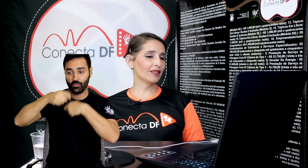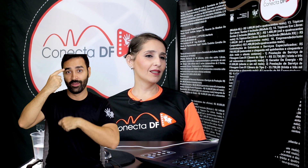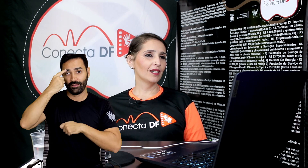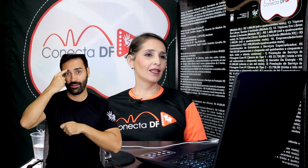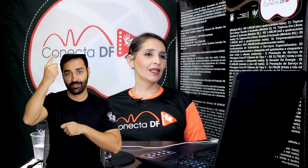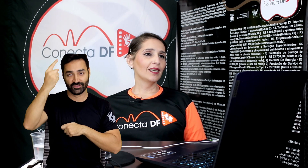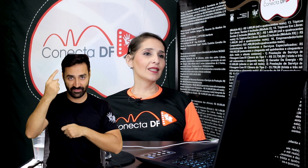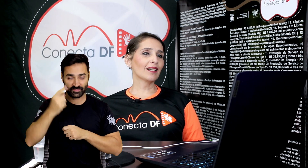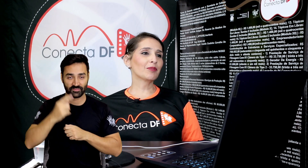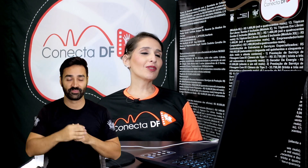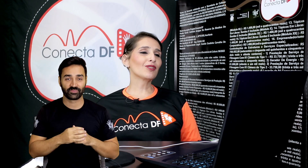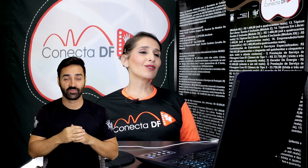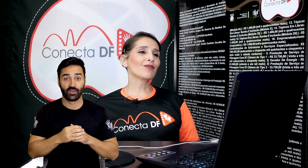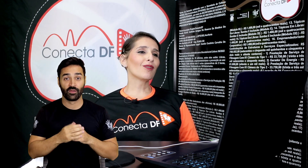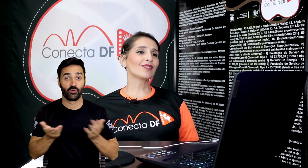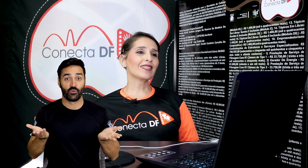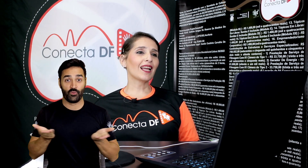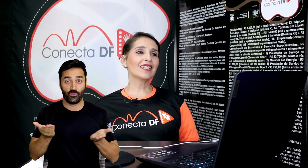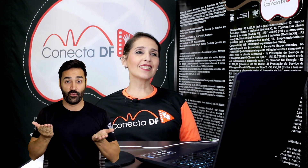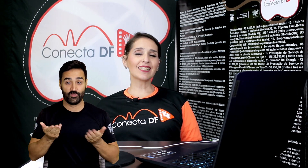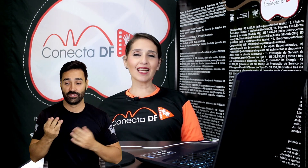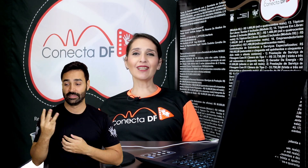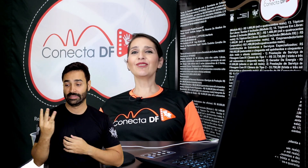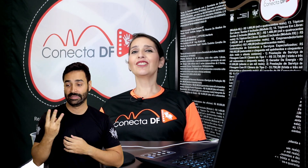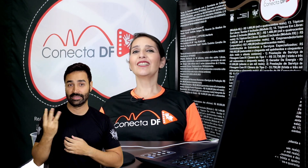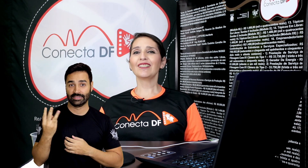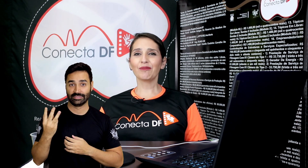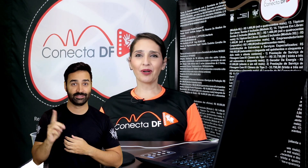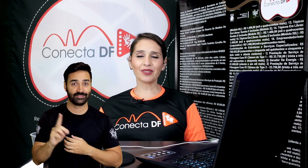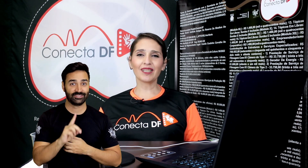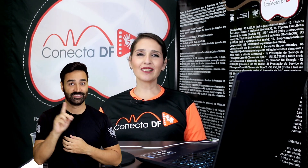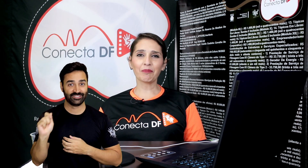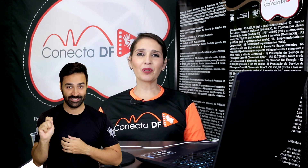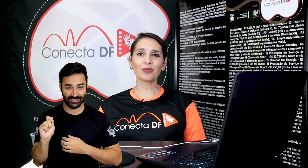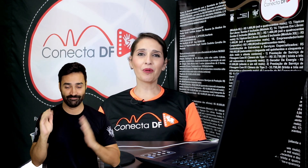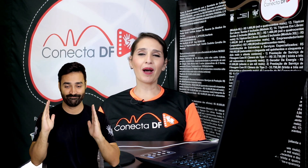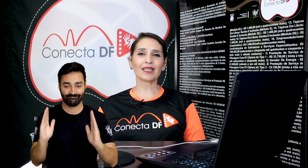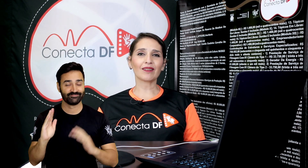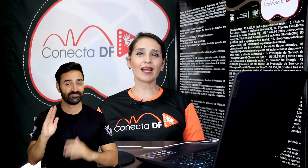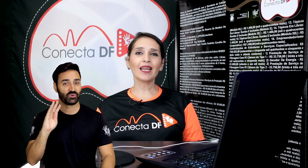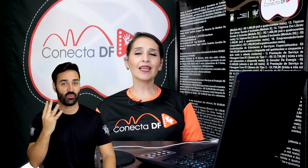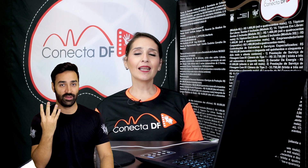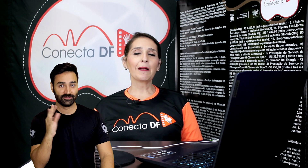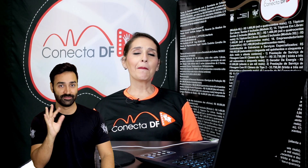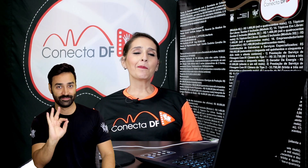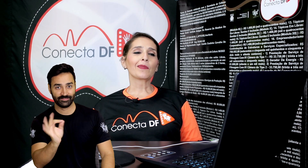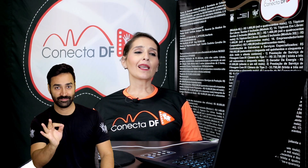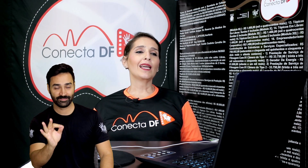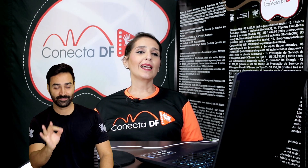Criativa. Estamos hoje no nosso terceiro dia desse módulo 4, né?